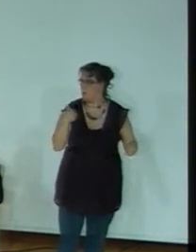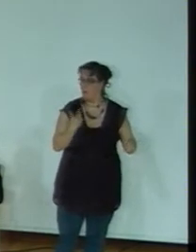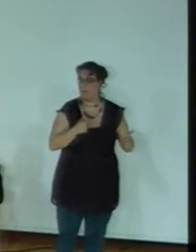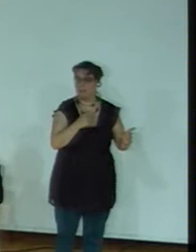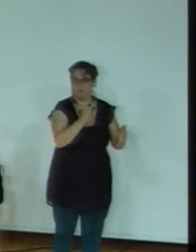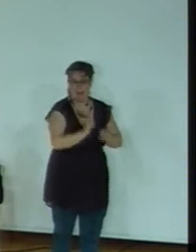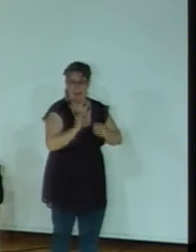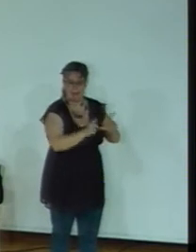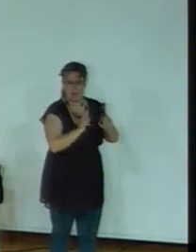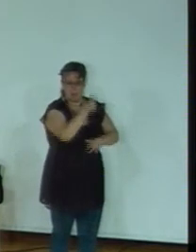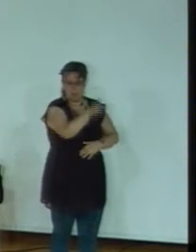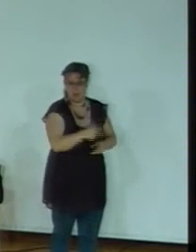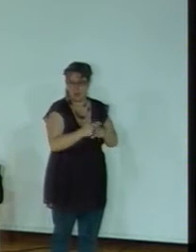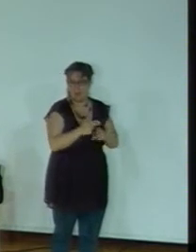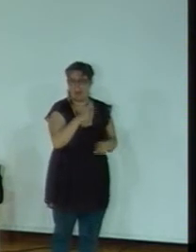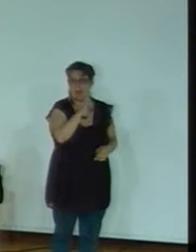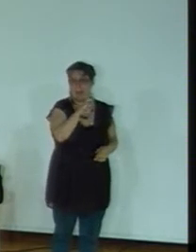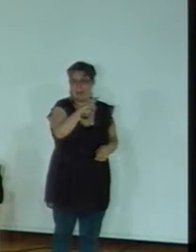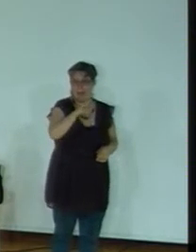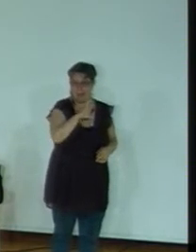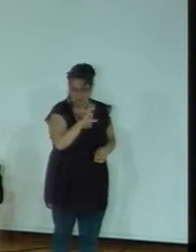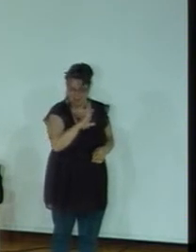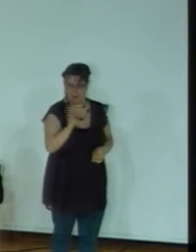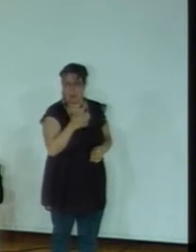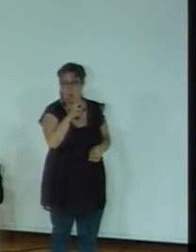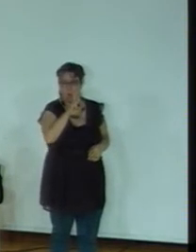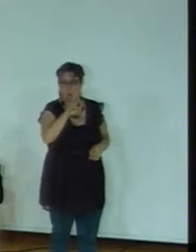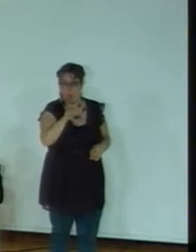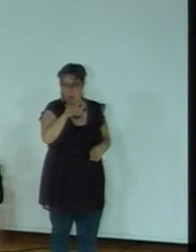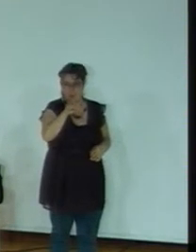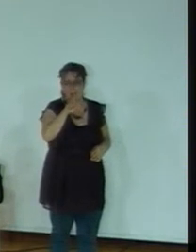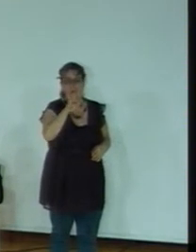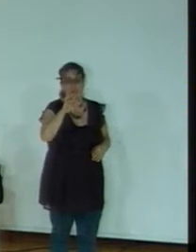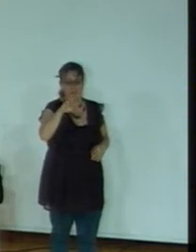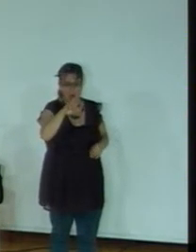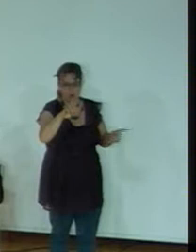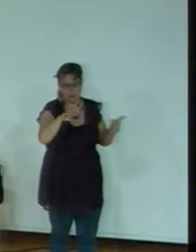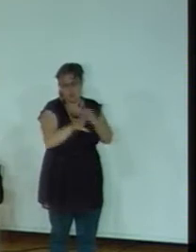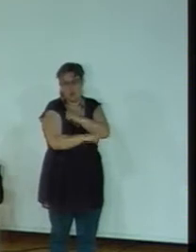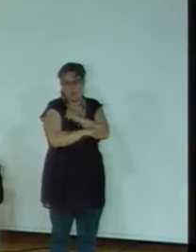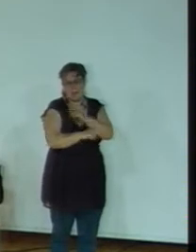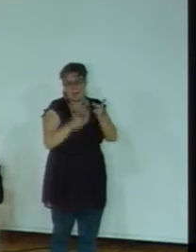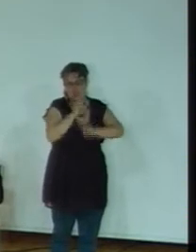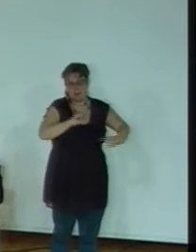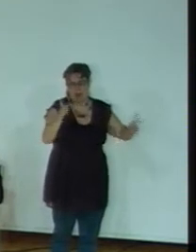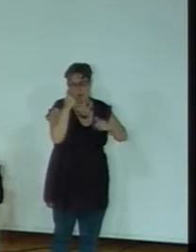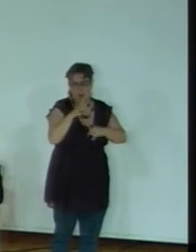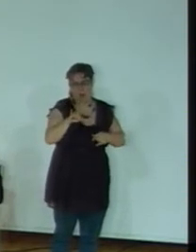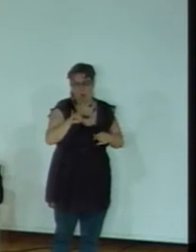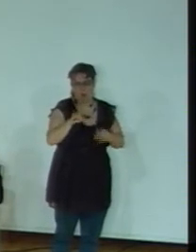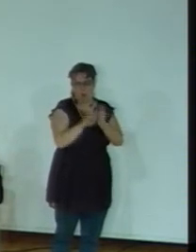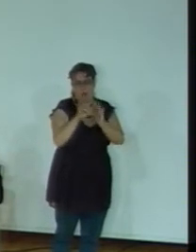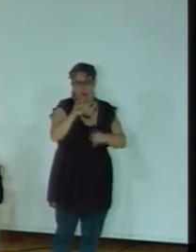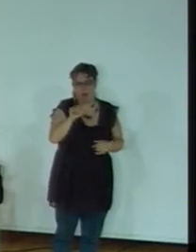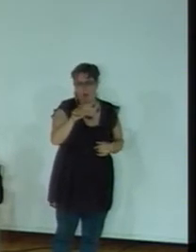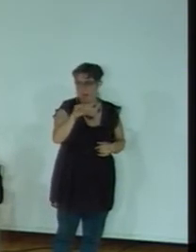Eric Walter, qui était le secrétaire général de la Hadopi. L'idée était justement que l'on voit le processus